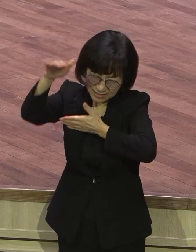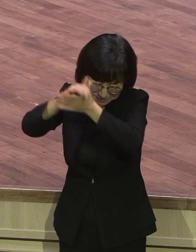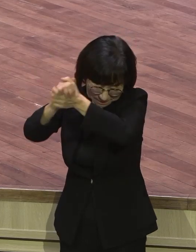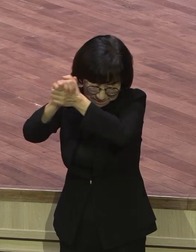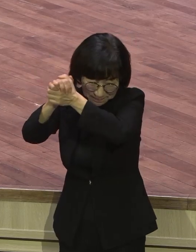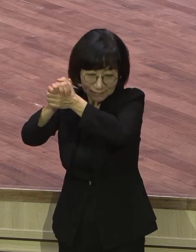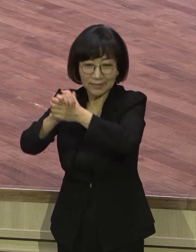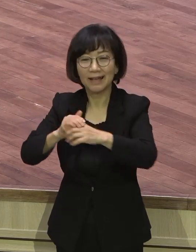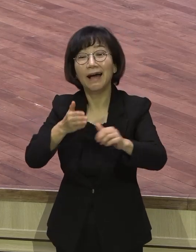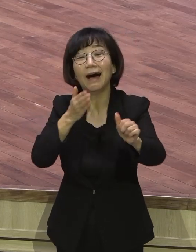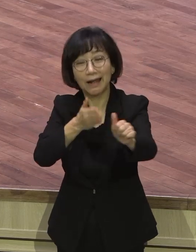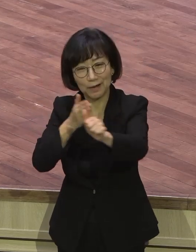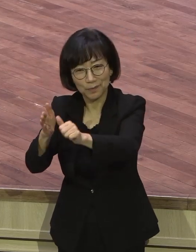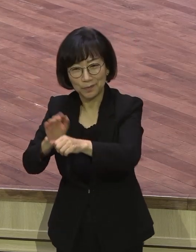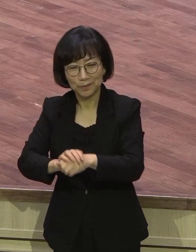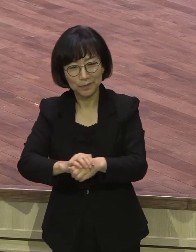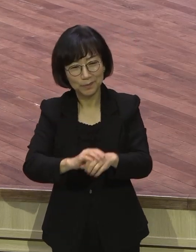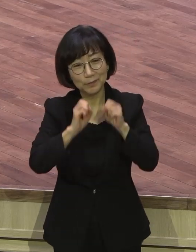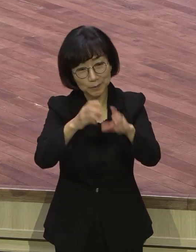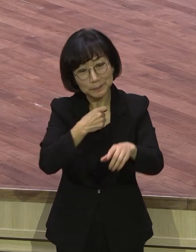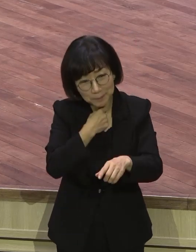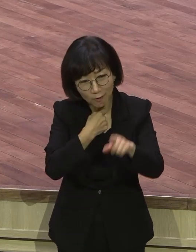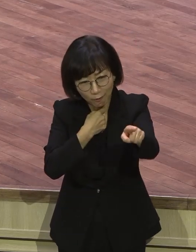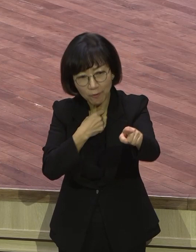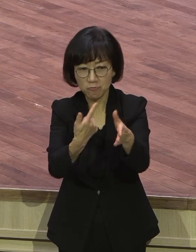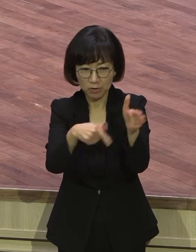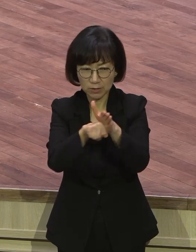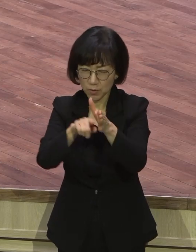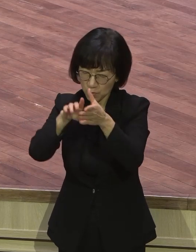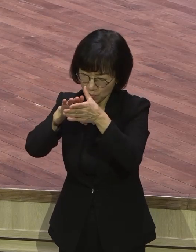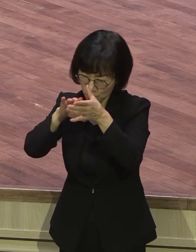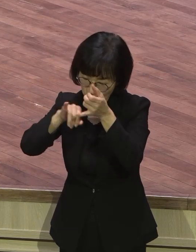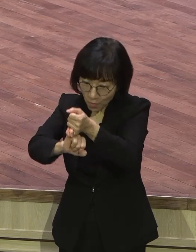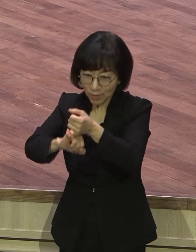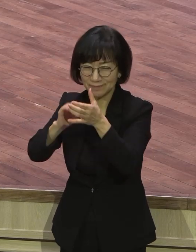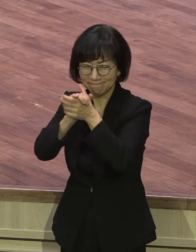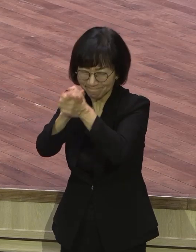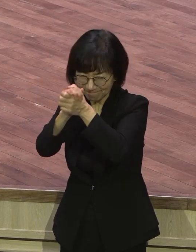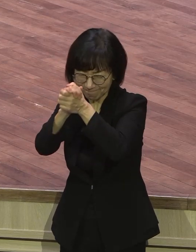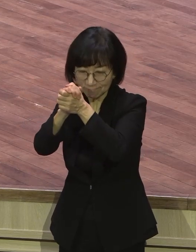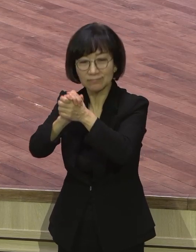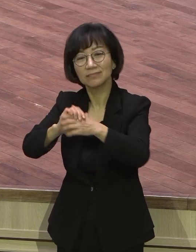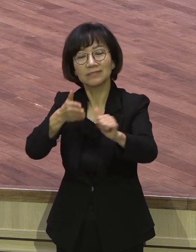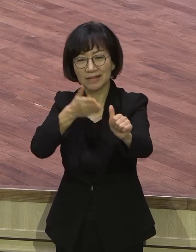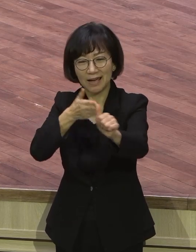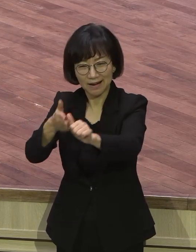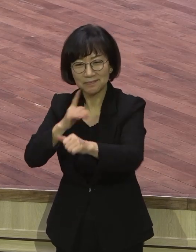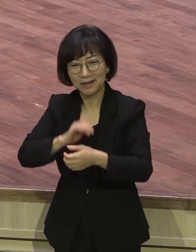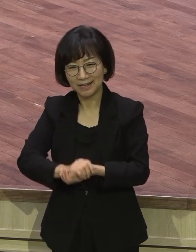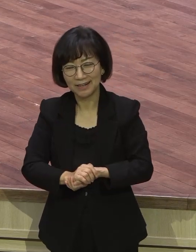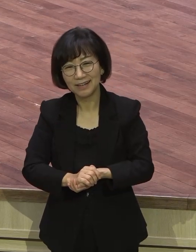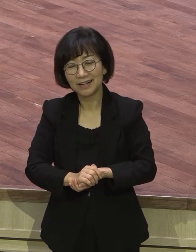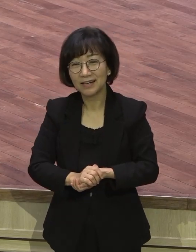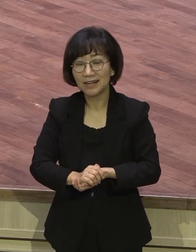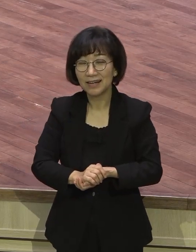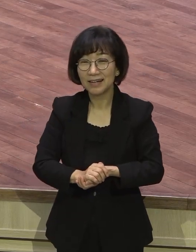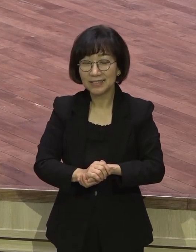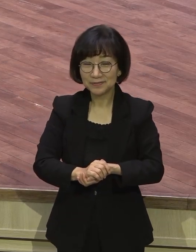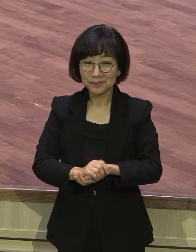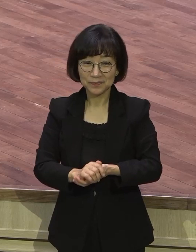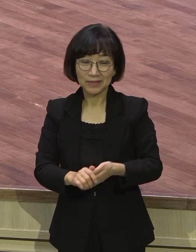우리가 우리 자신을 위해서 기도하는 것도 중요합니다. 그런데 이제는 거기서 한 단계 더 나아가서 한용혼을 위해